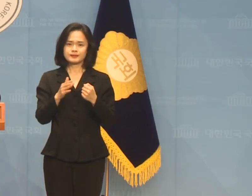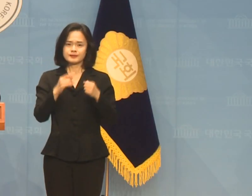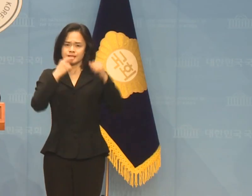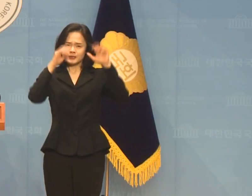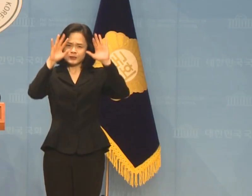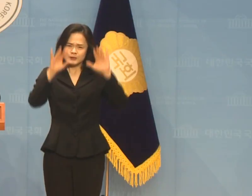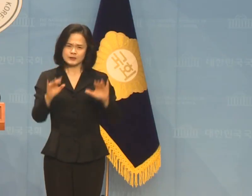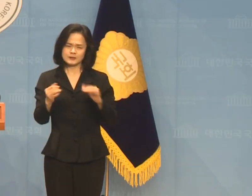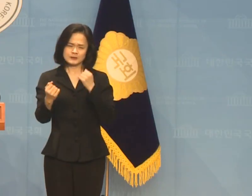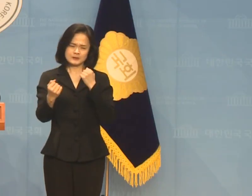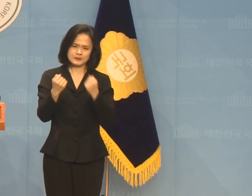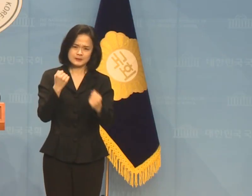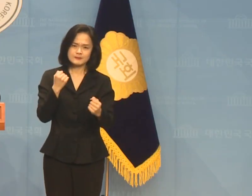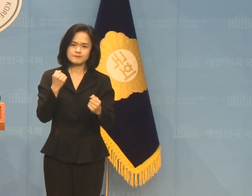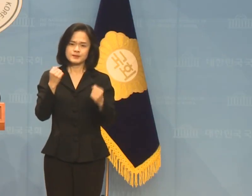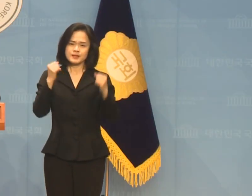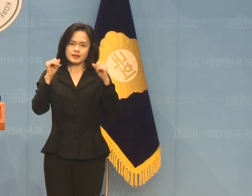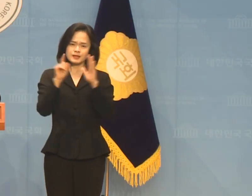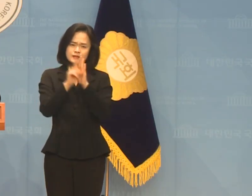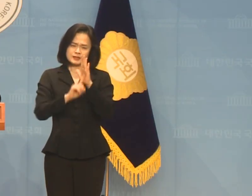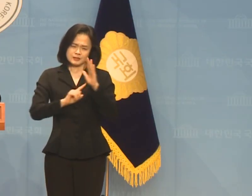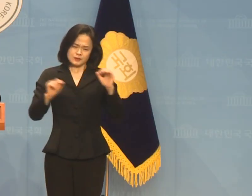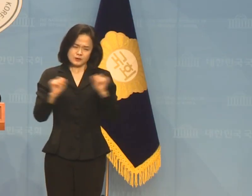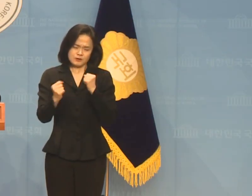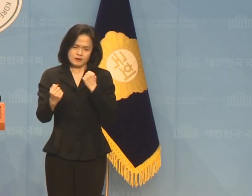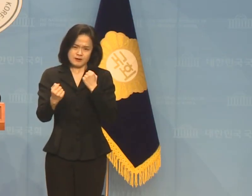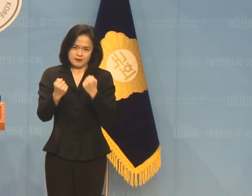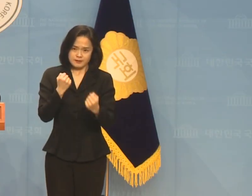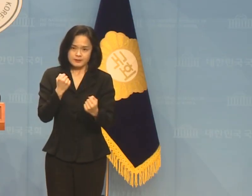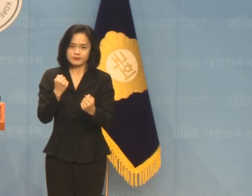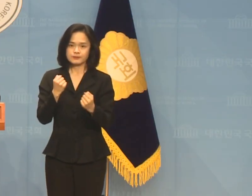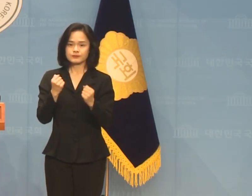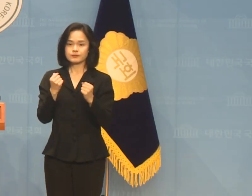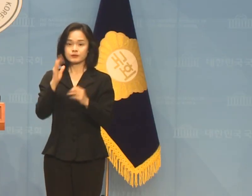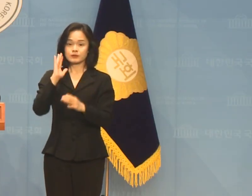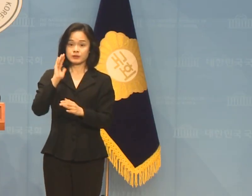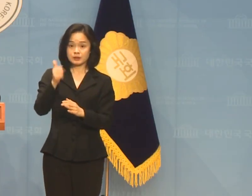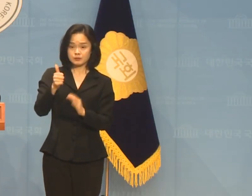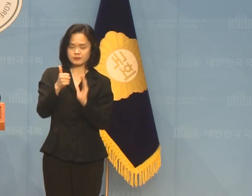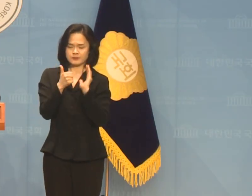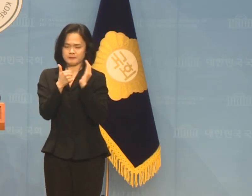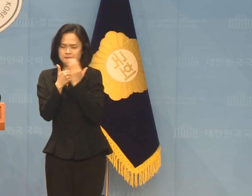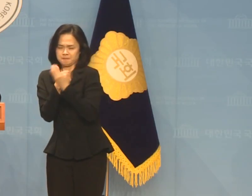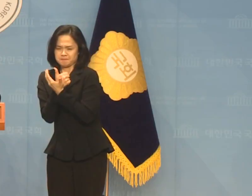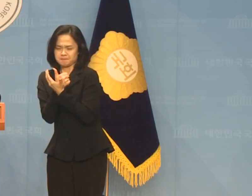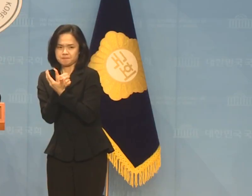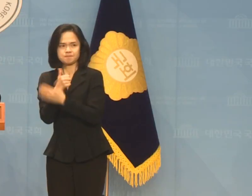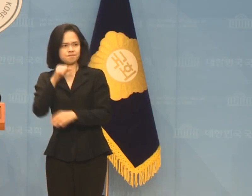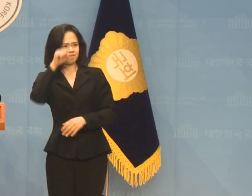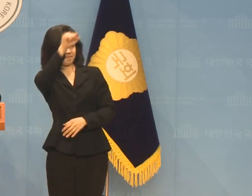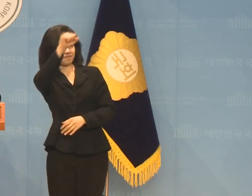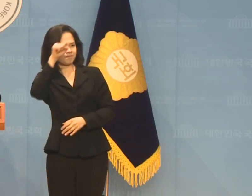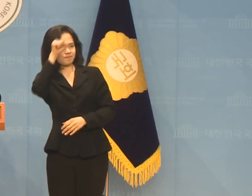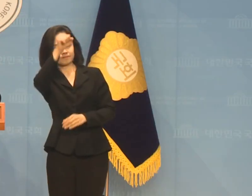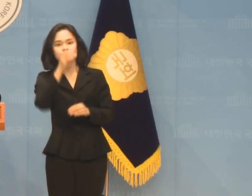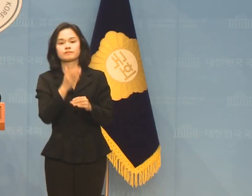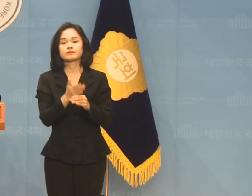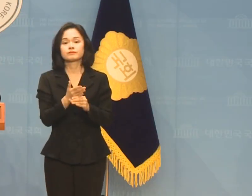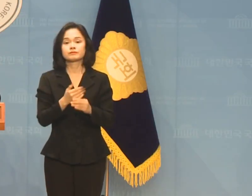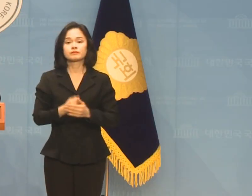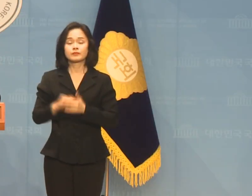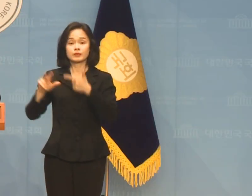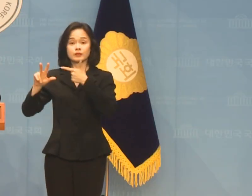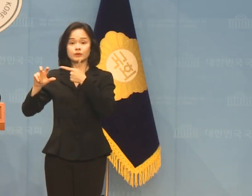한남동 관절을 지키고 있습니다. 마치 6.25 때 낙동강 전선에서